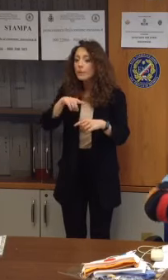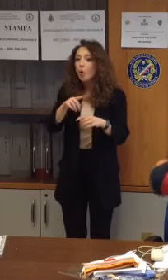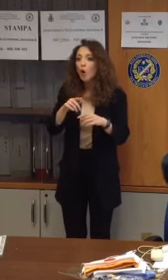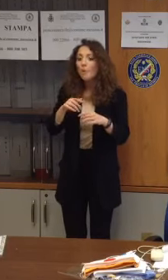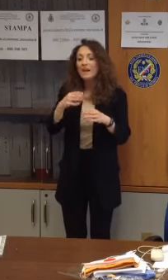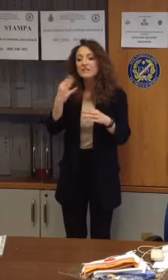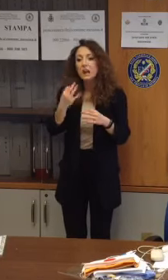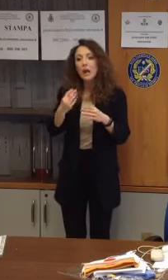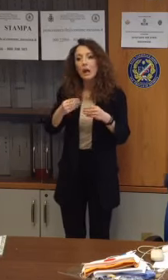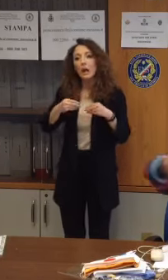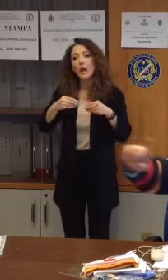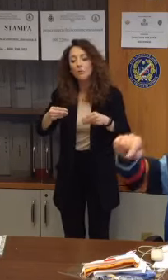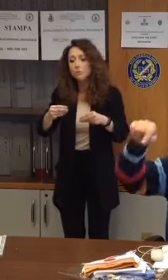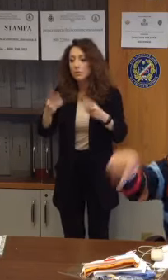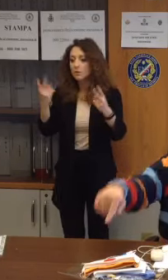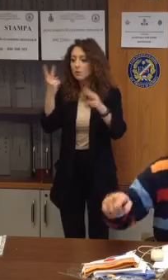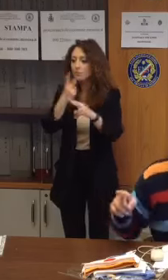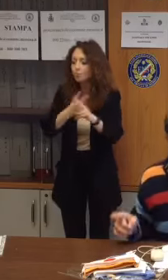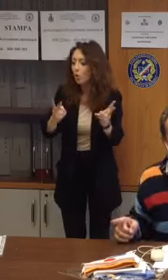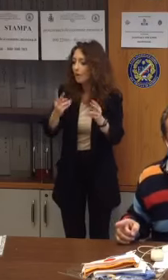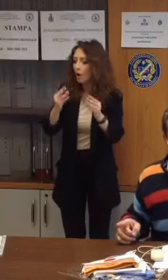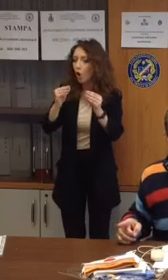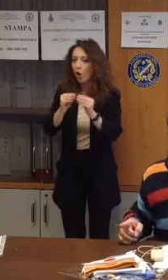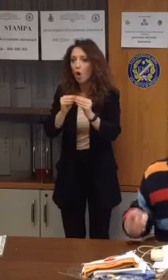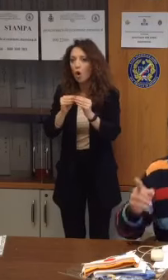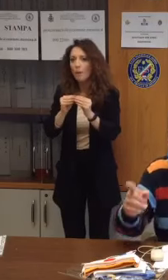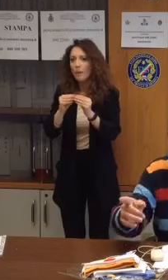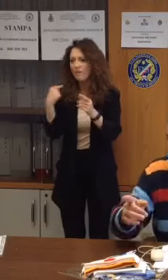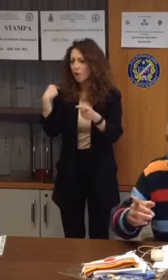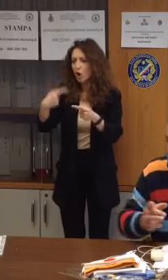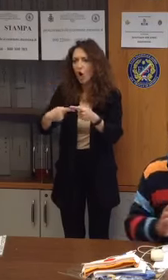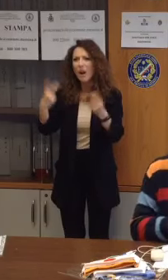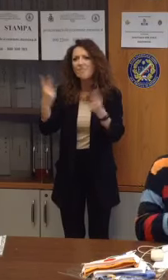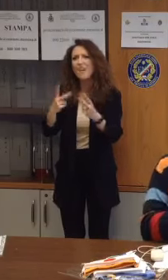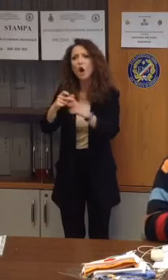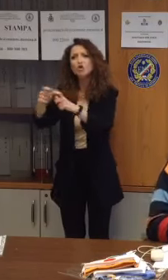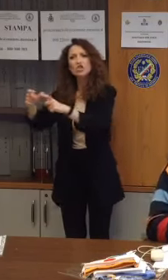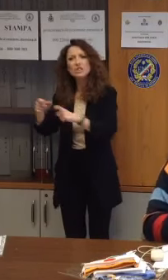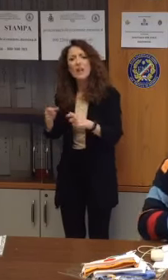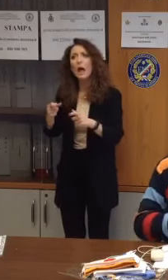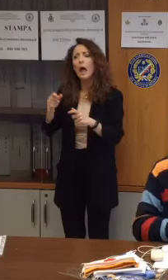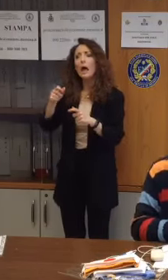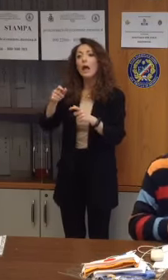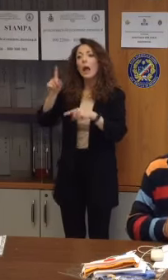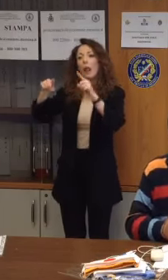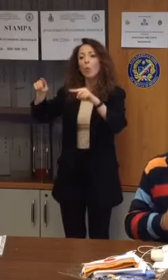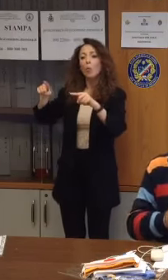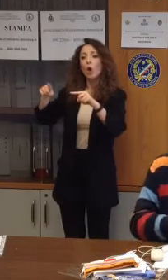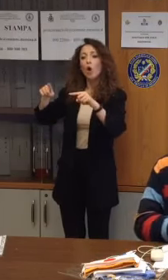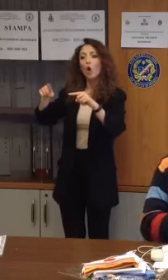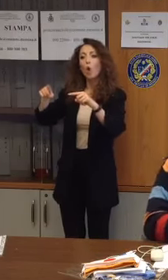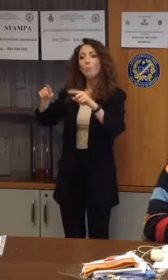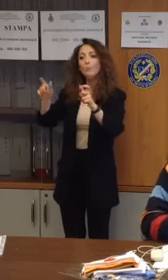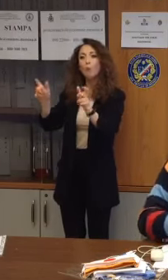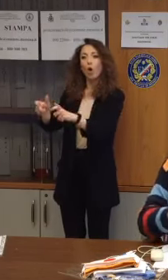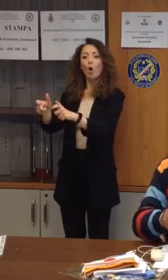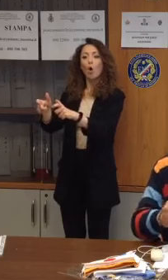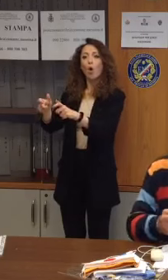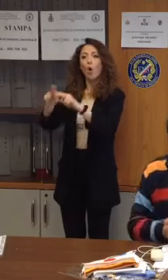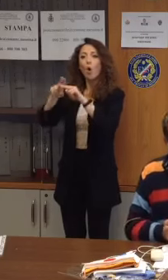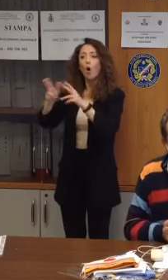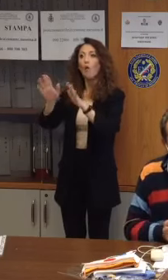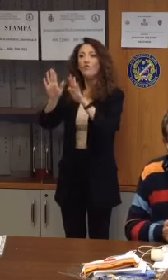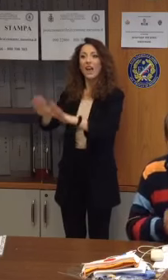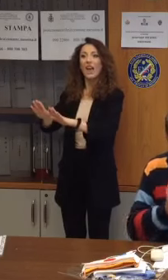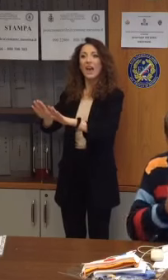pur ancora essendoci tutte le città ferme, perché magari sono partiti piccoli comuni e sì, e sono partiti anche